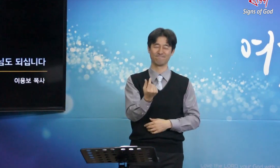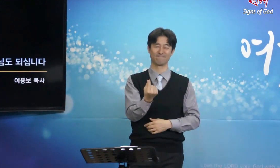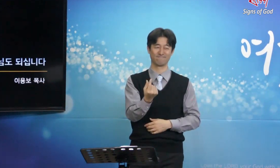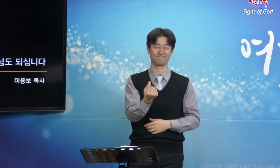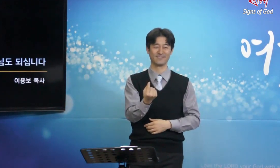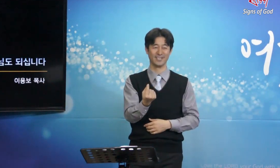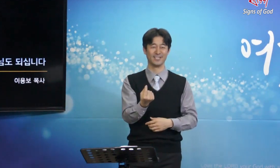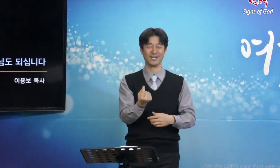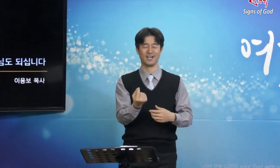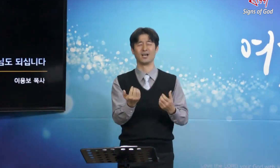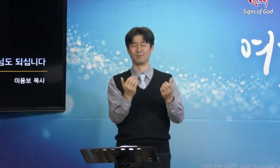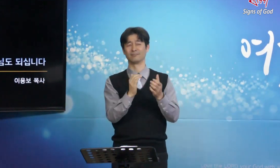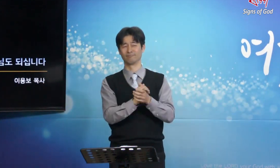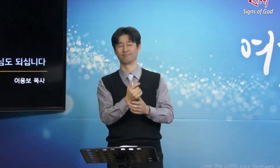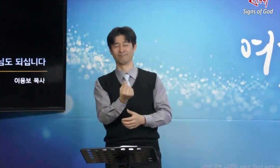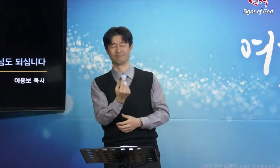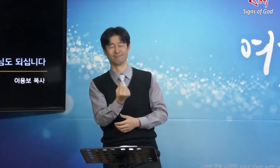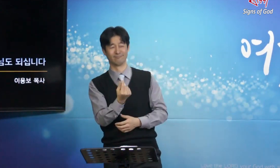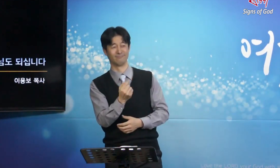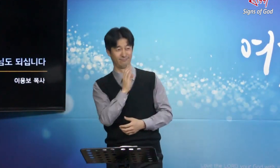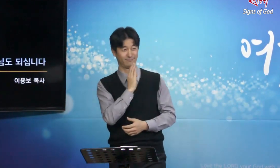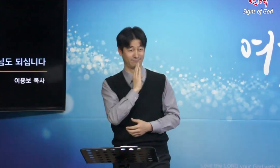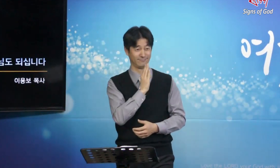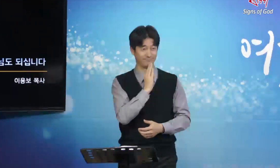네, 그렇습니다. 아멘입니다.